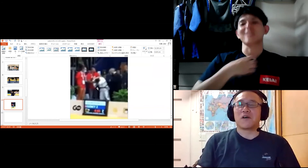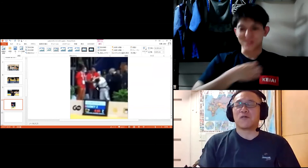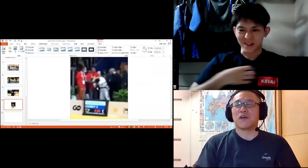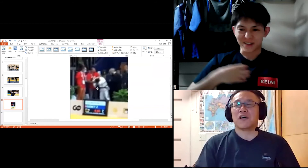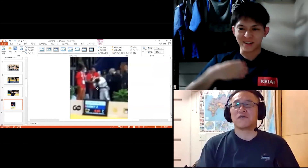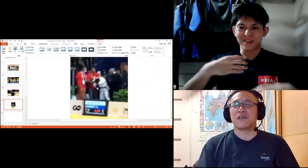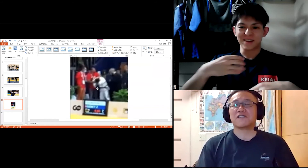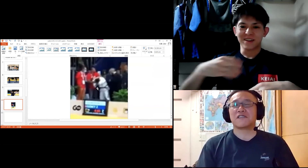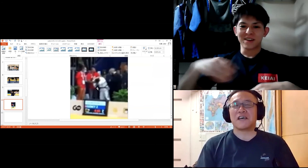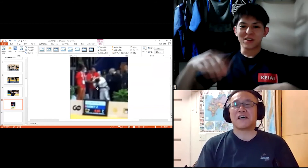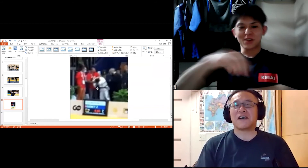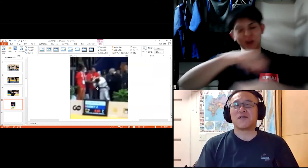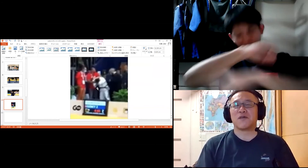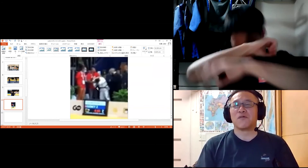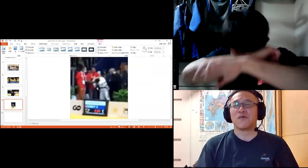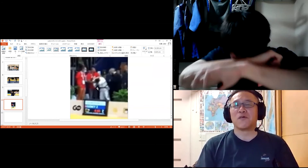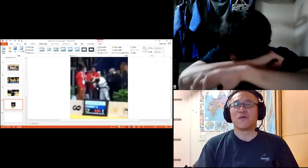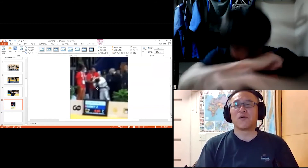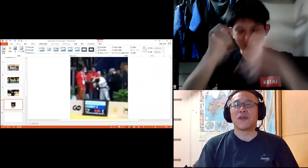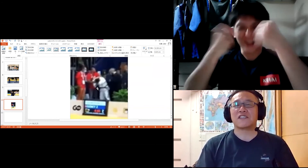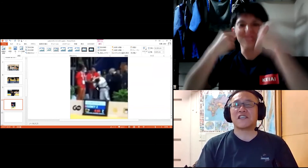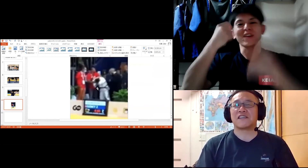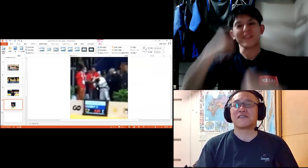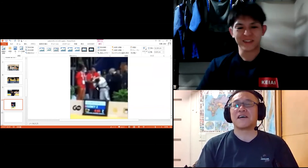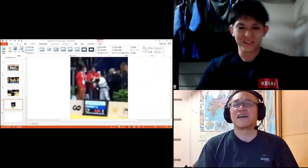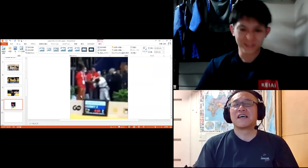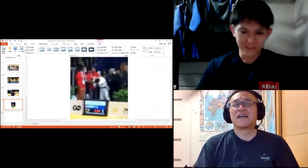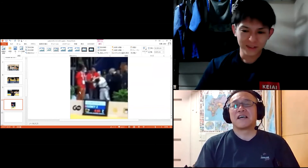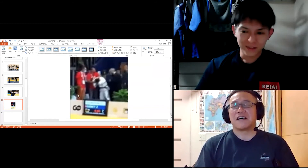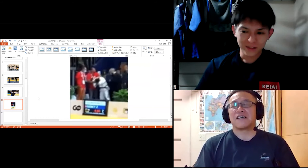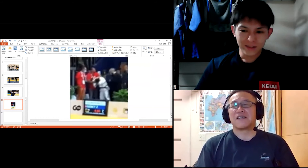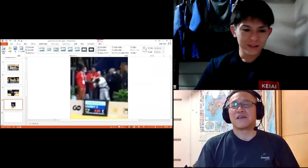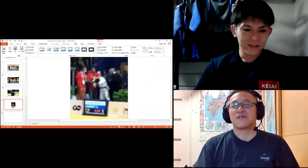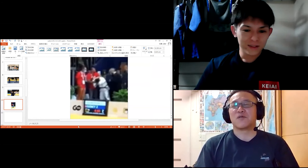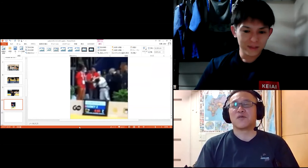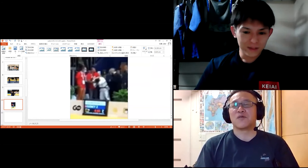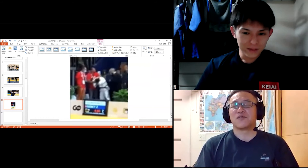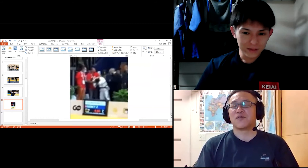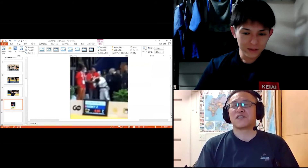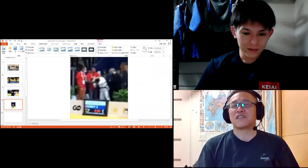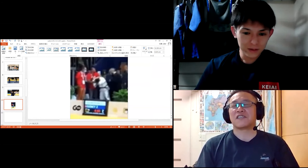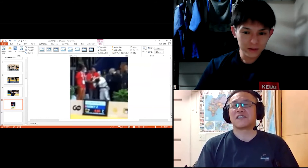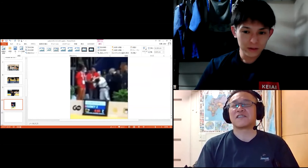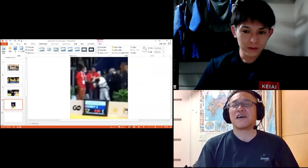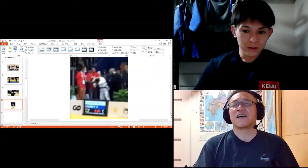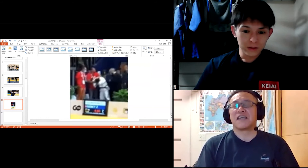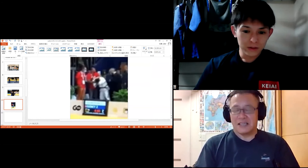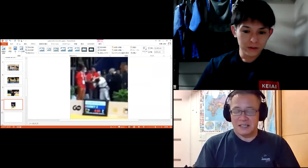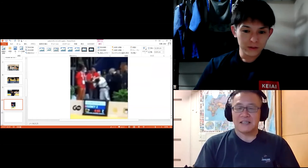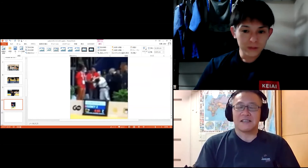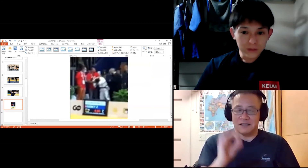僕はこの時悔しくて、もう大泣きしてたんですね。はい。で、その写真です